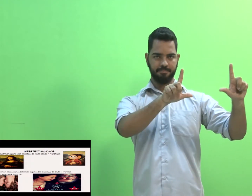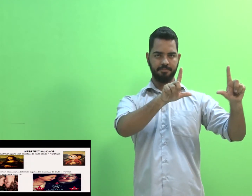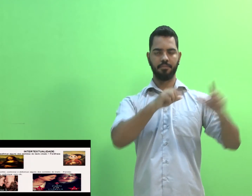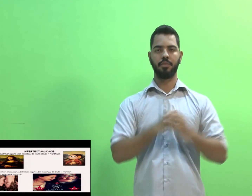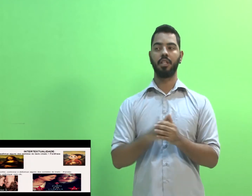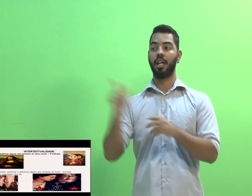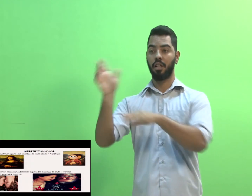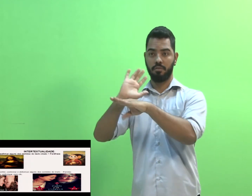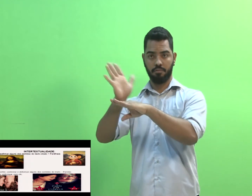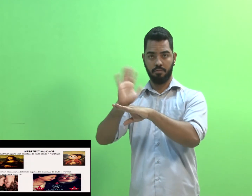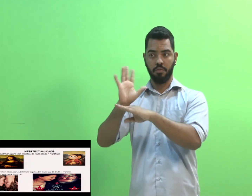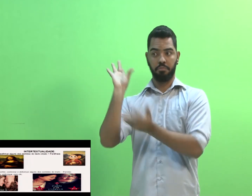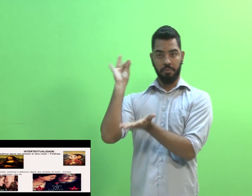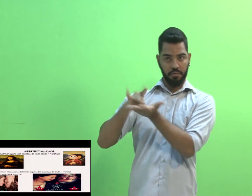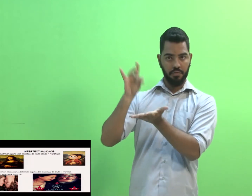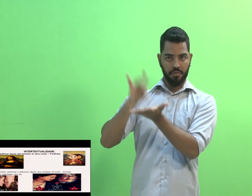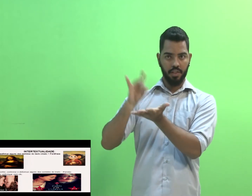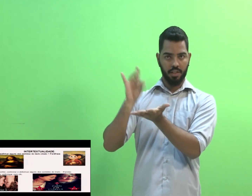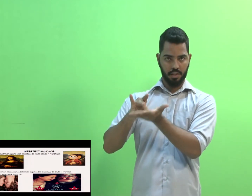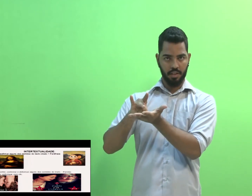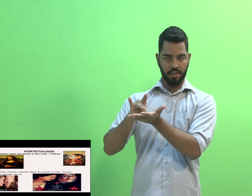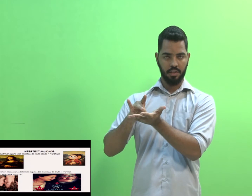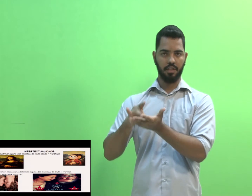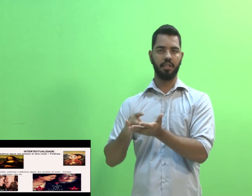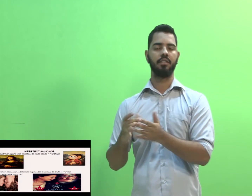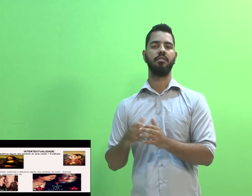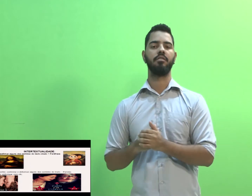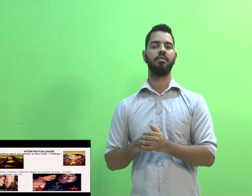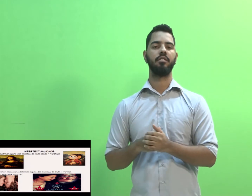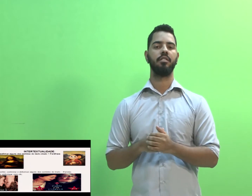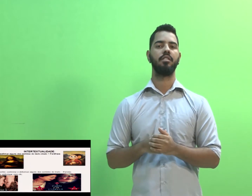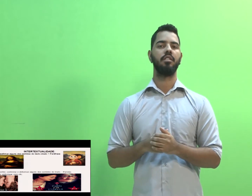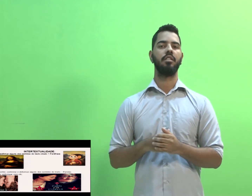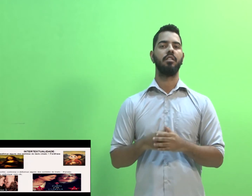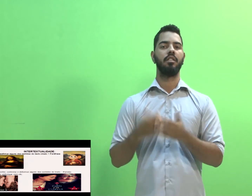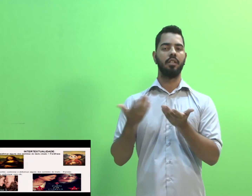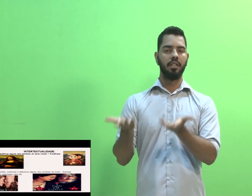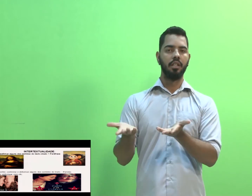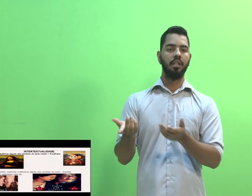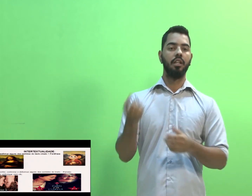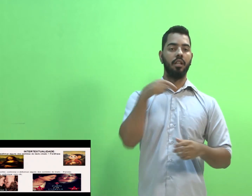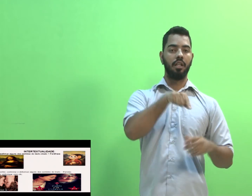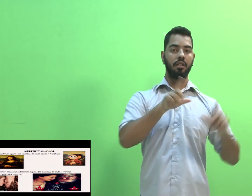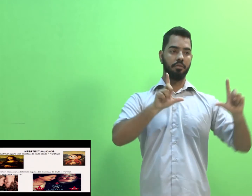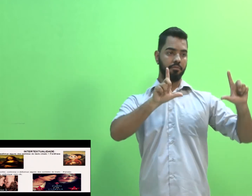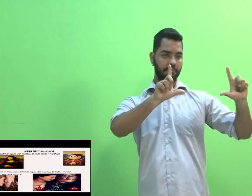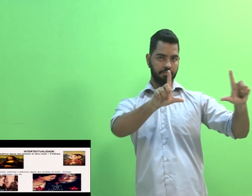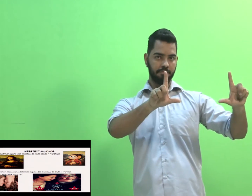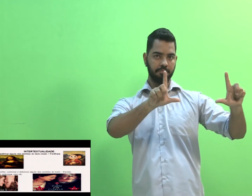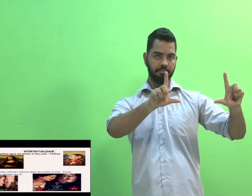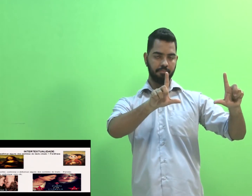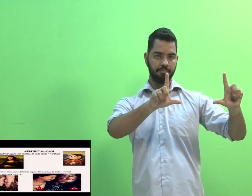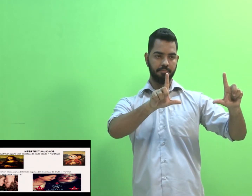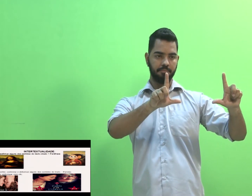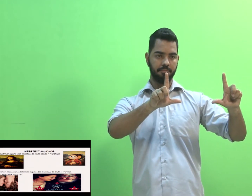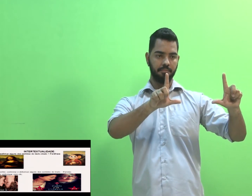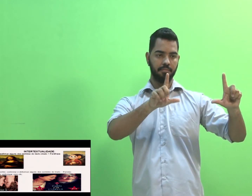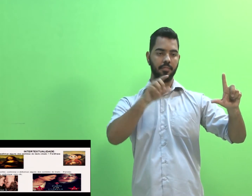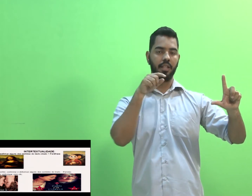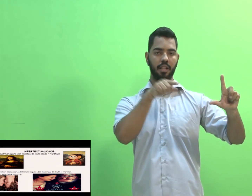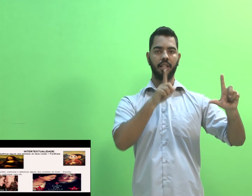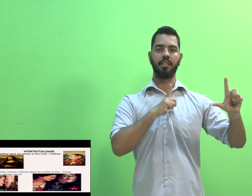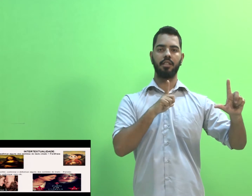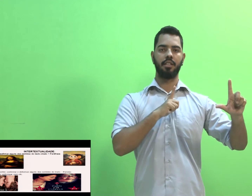exatamente daquele quadro de divulgação, em que vão aparecer a ex-presidenta Dilma, o ex-presidente